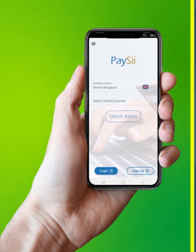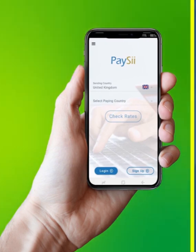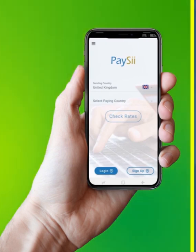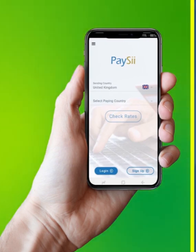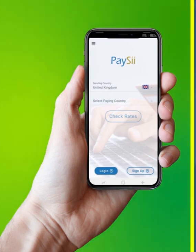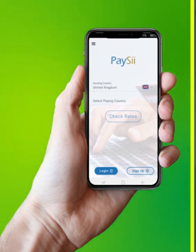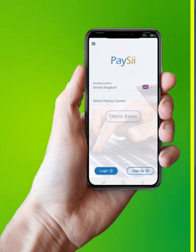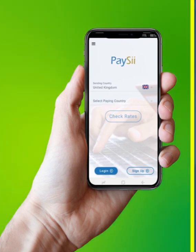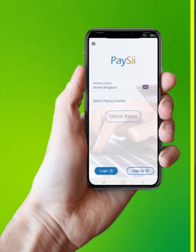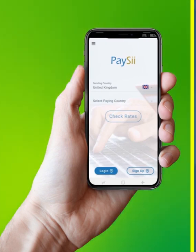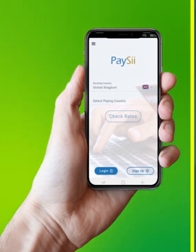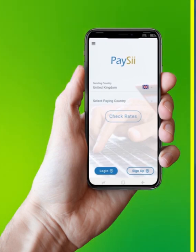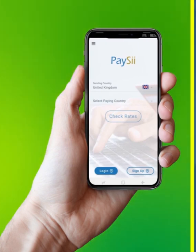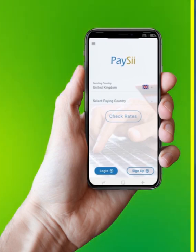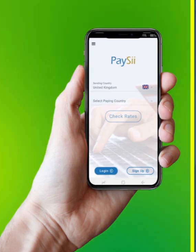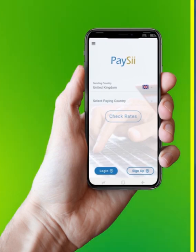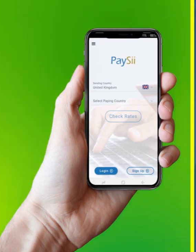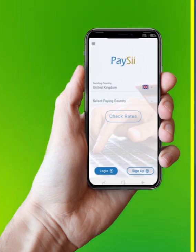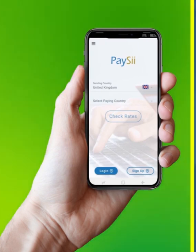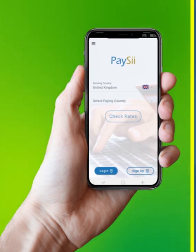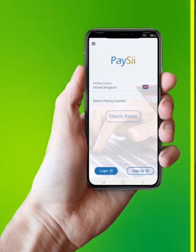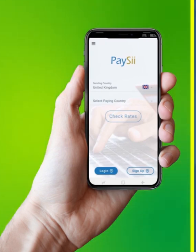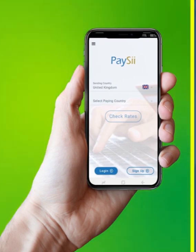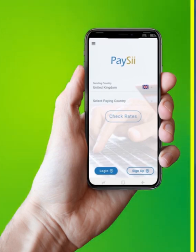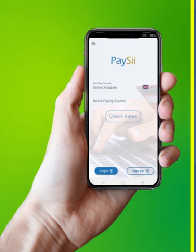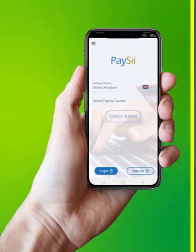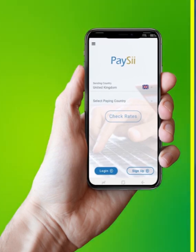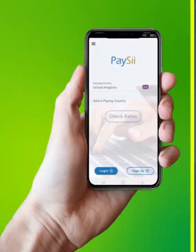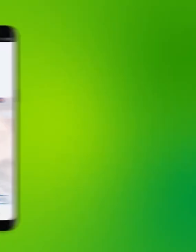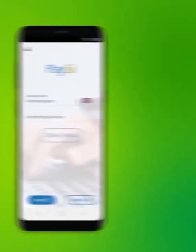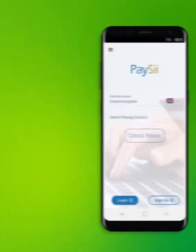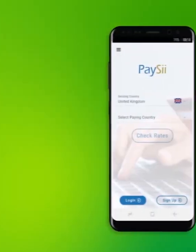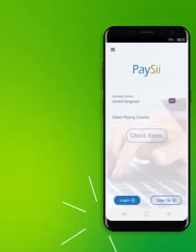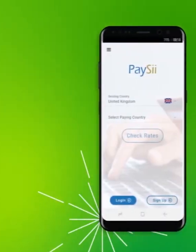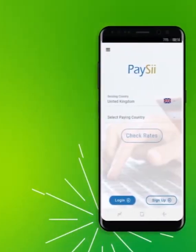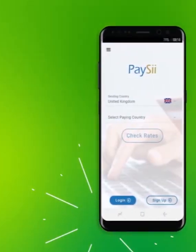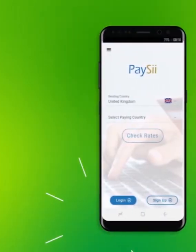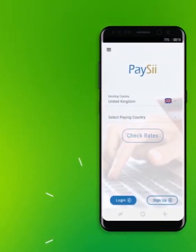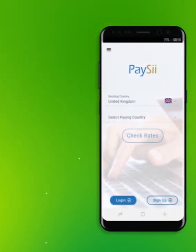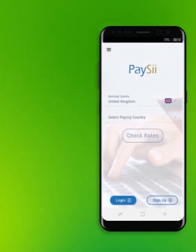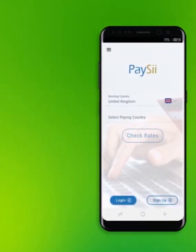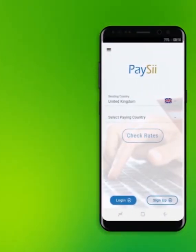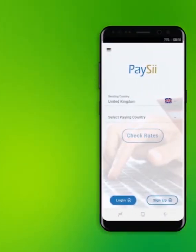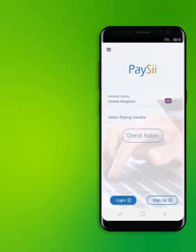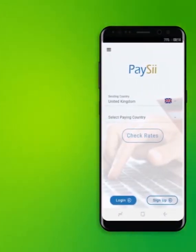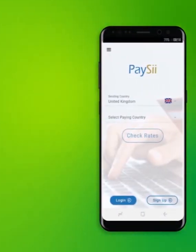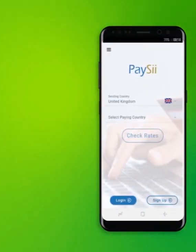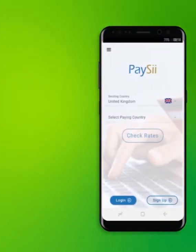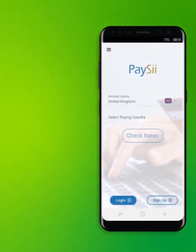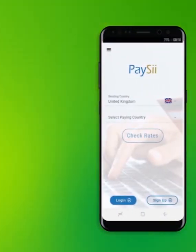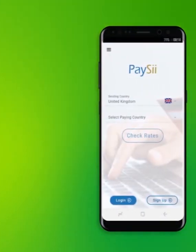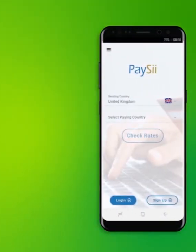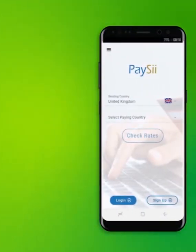Loo diruhuna wuxuu ku helayaa SAD ama account-kiisa Dar es Salaam Bank. Haddaba si aad u isticmaasho appka